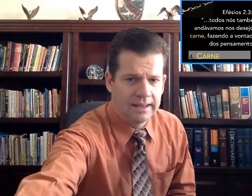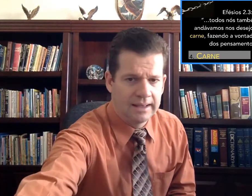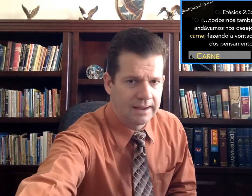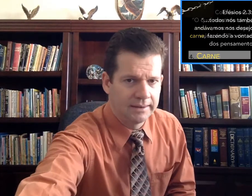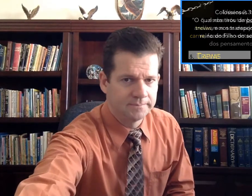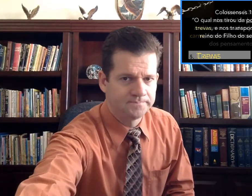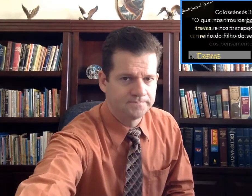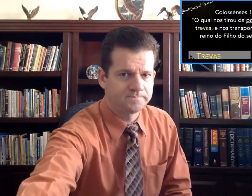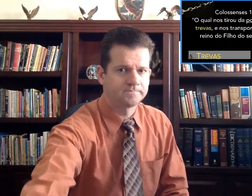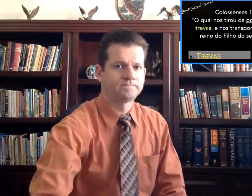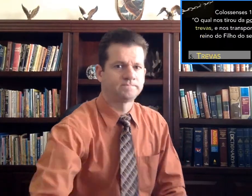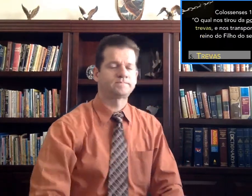carne.